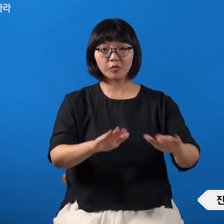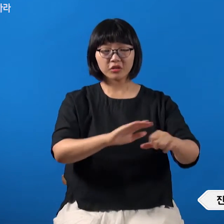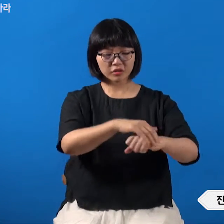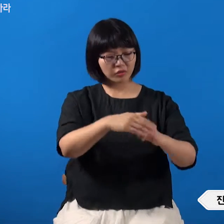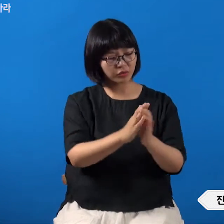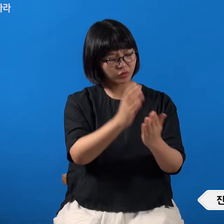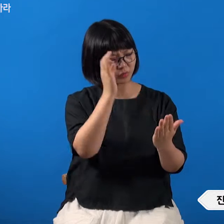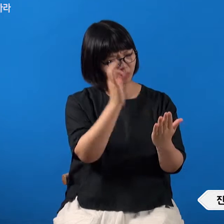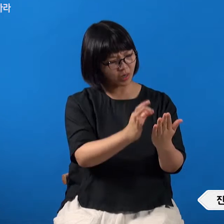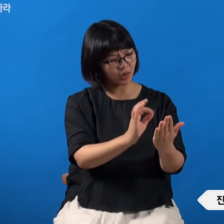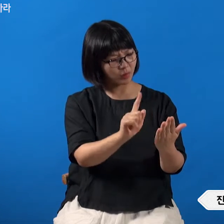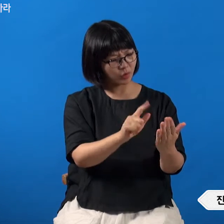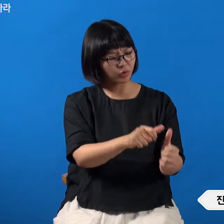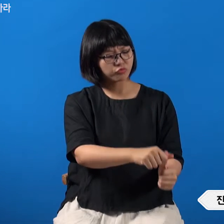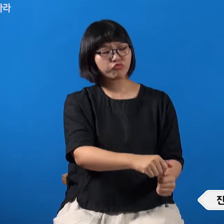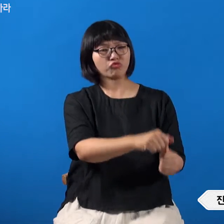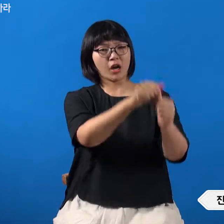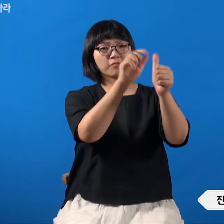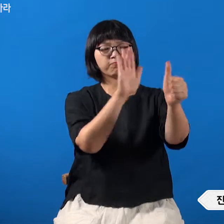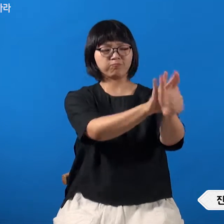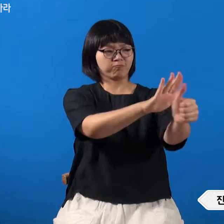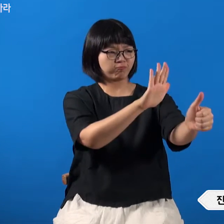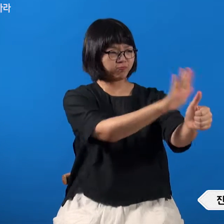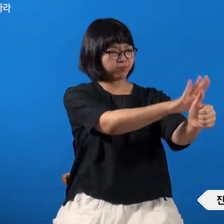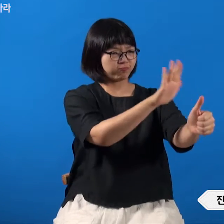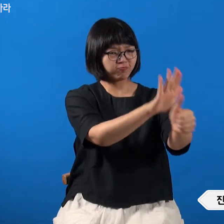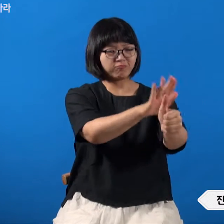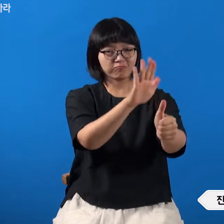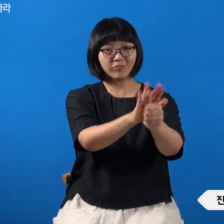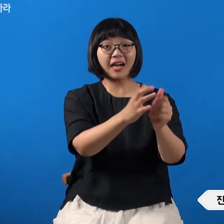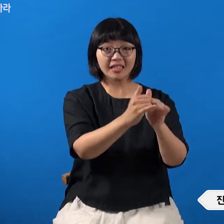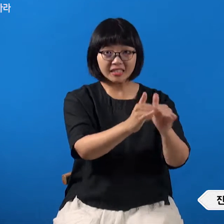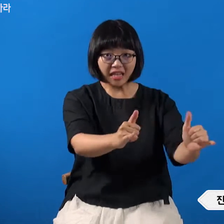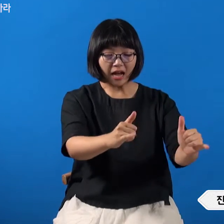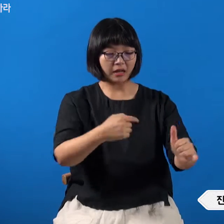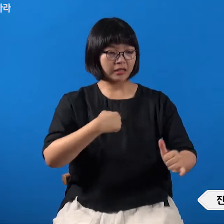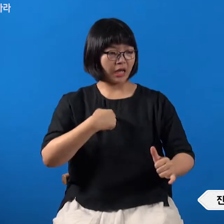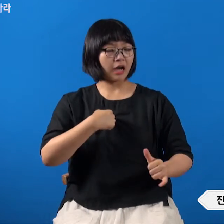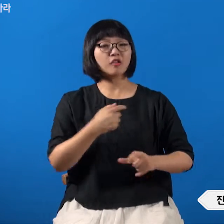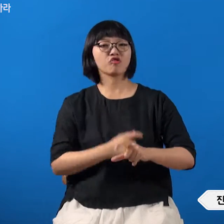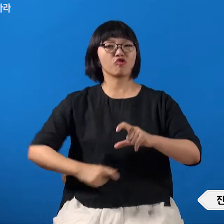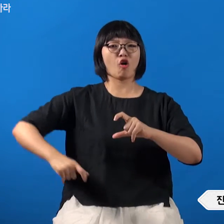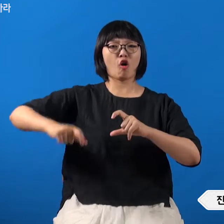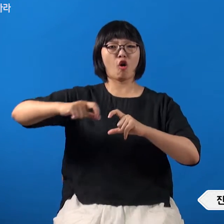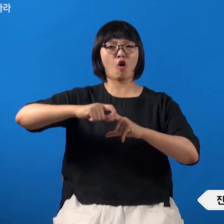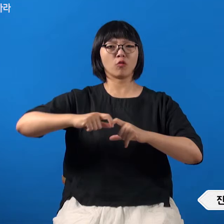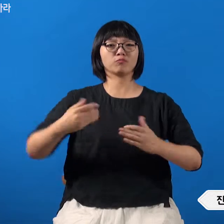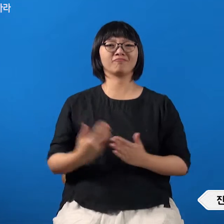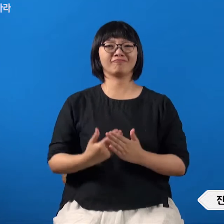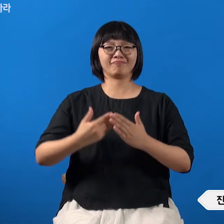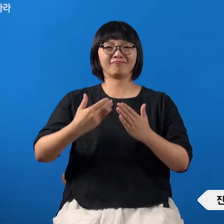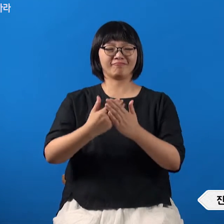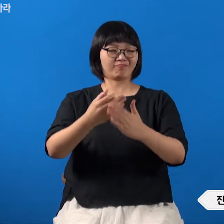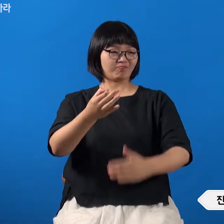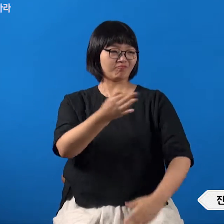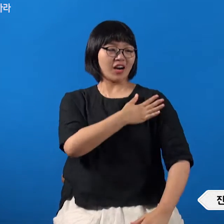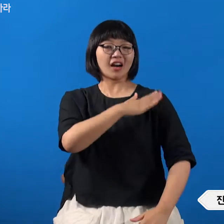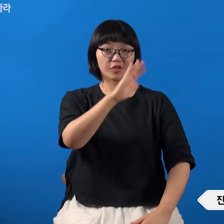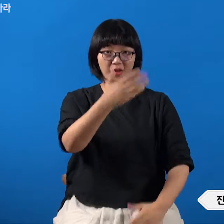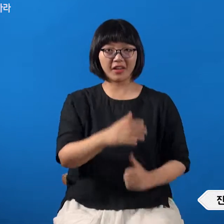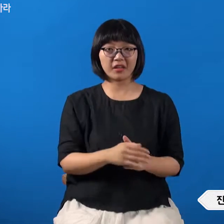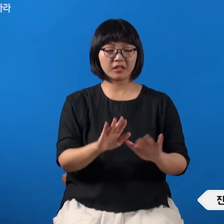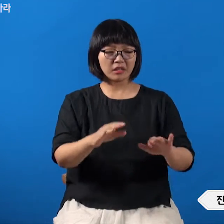자는 더욱 부하게 될 것이며 과도히 아껴도 가난하게 될 것이다 라고 성경은